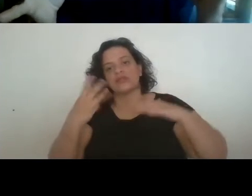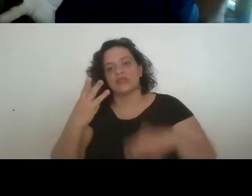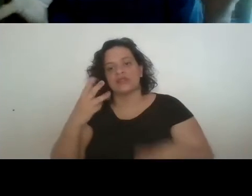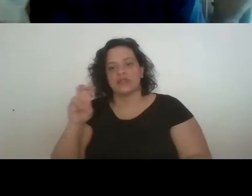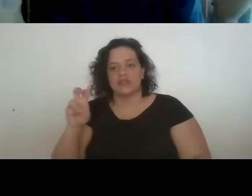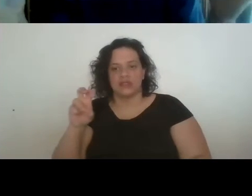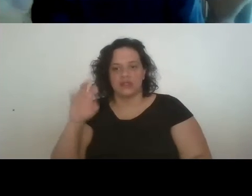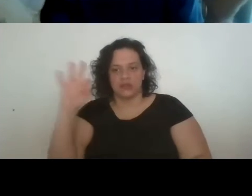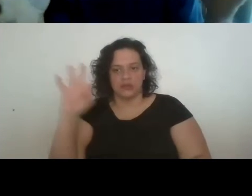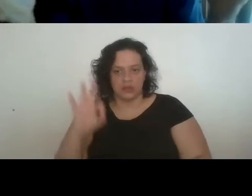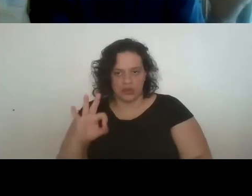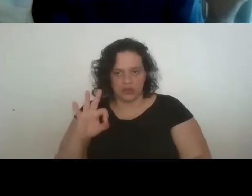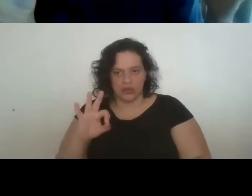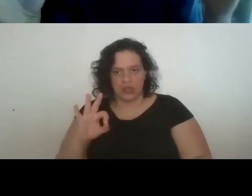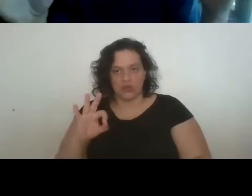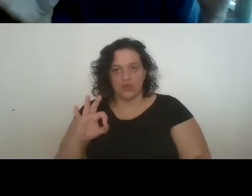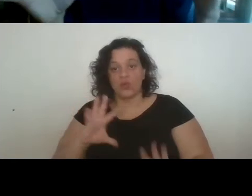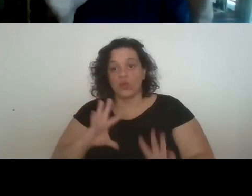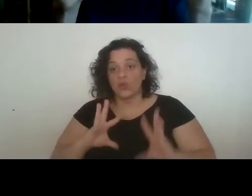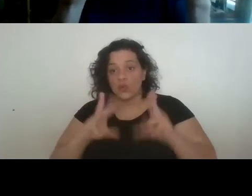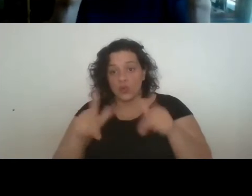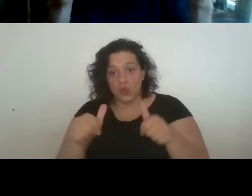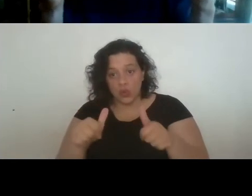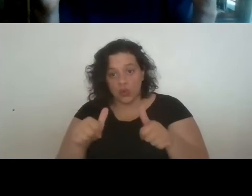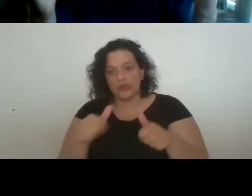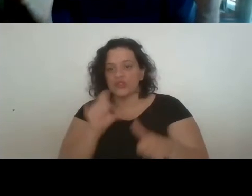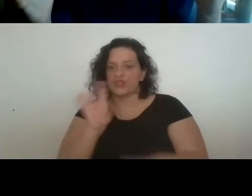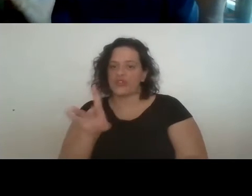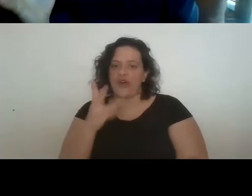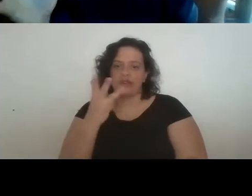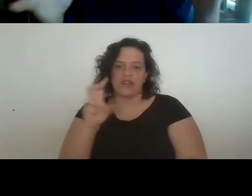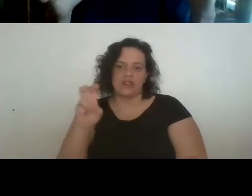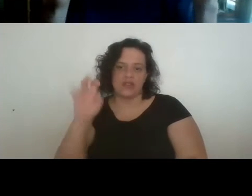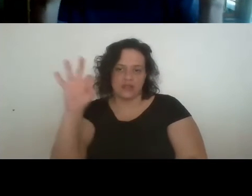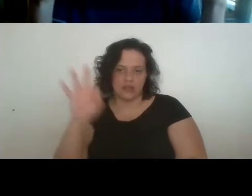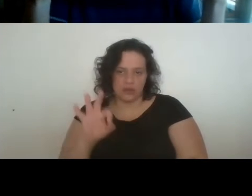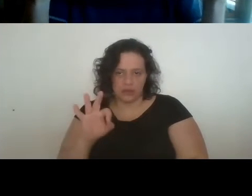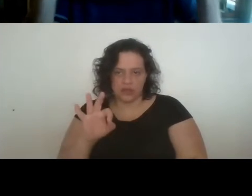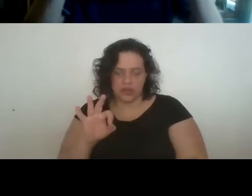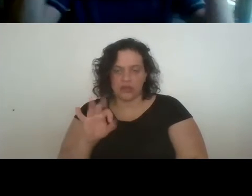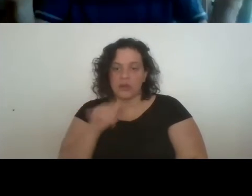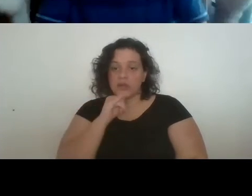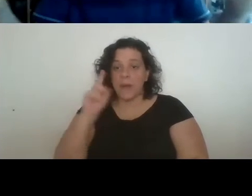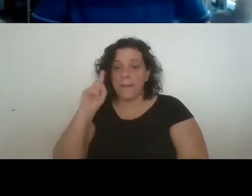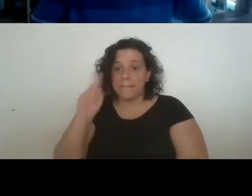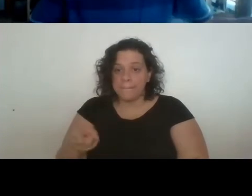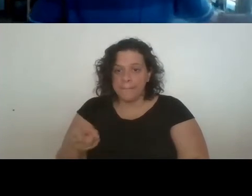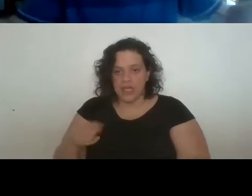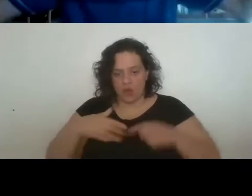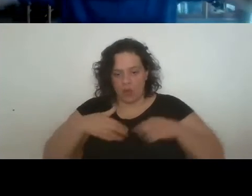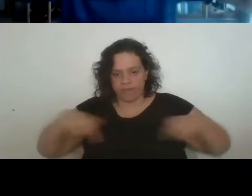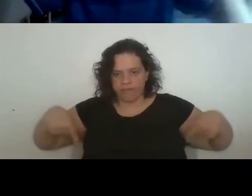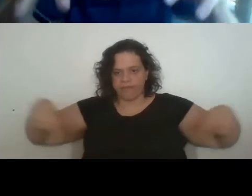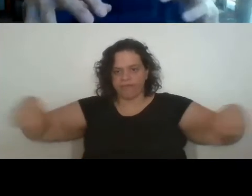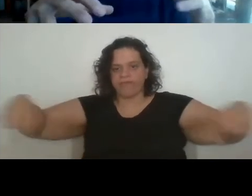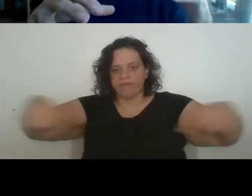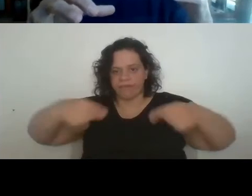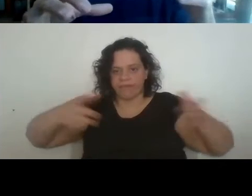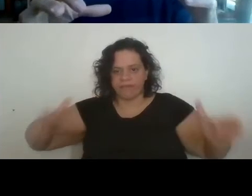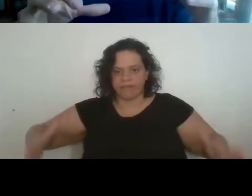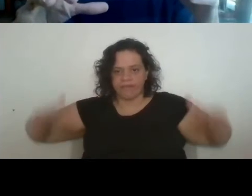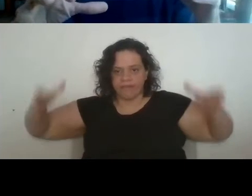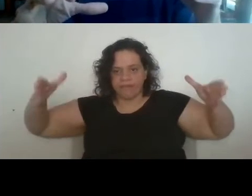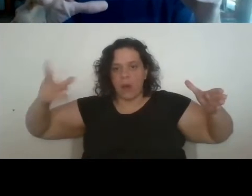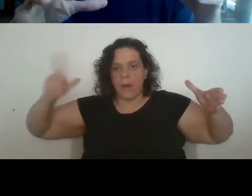35% do volume total que eu construí. Então, vamos dizer, de 1.000 litros, se eu tenho uma caixa d'água, eu coloco 1.000 litros